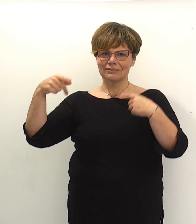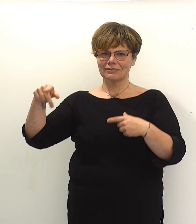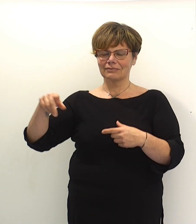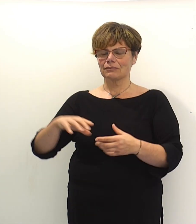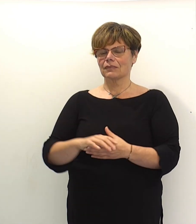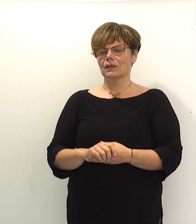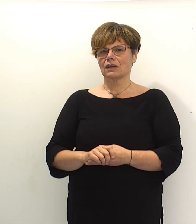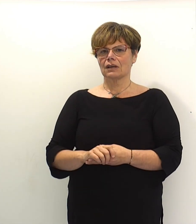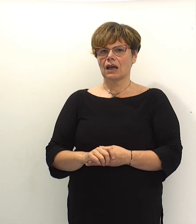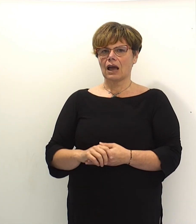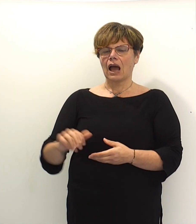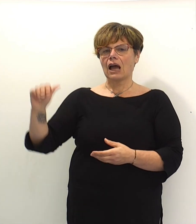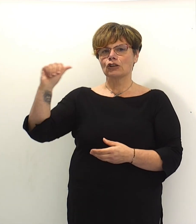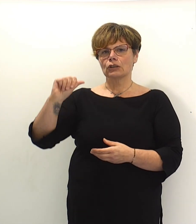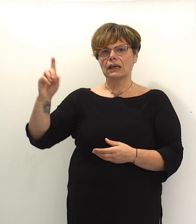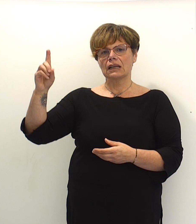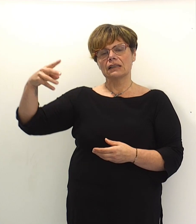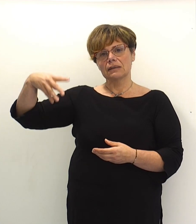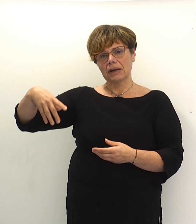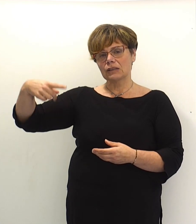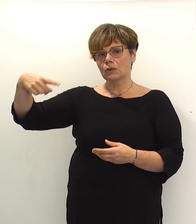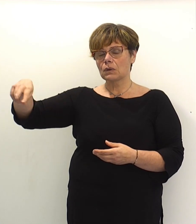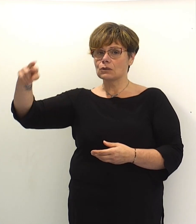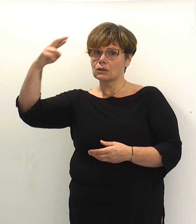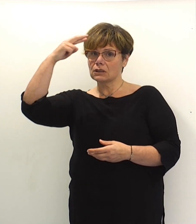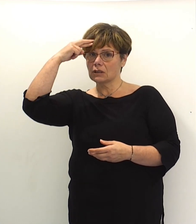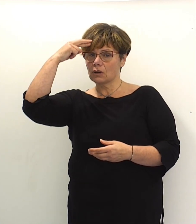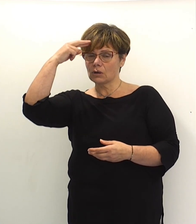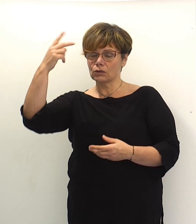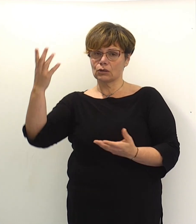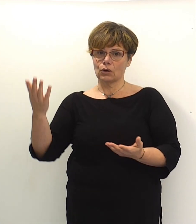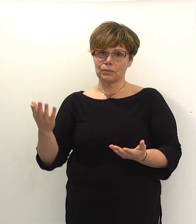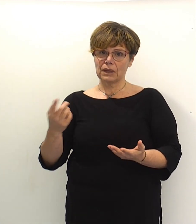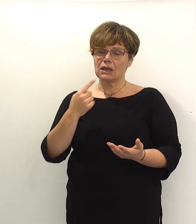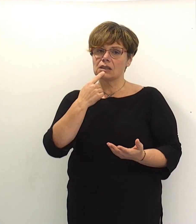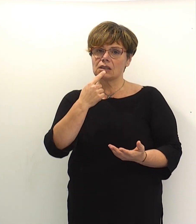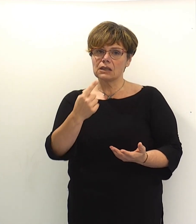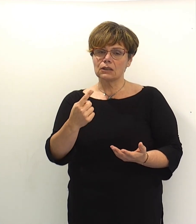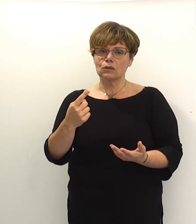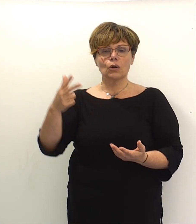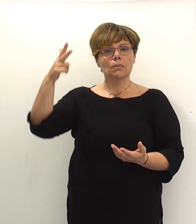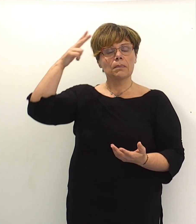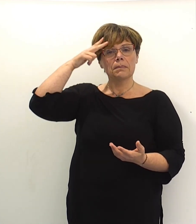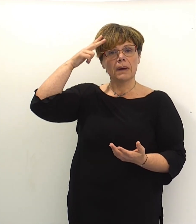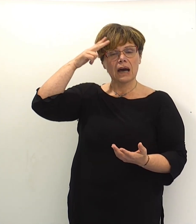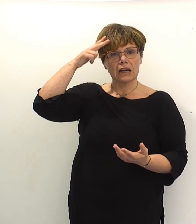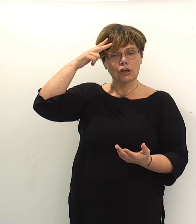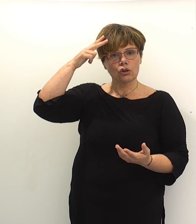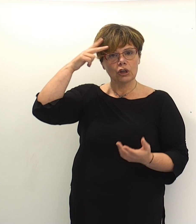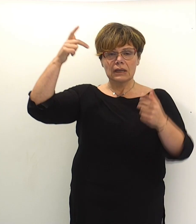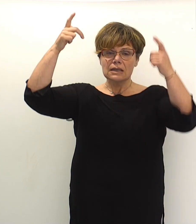il ricordo di Antonella Di Massa, espresso dal parroco di Santa